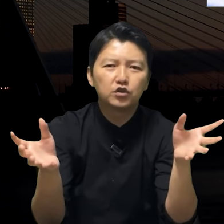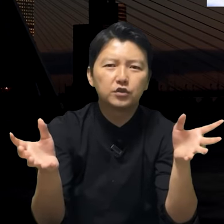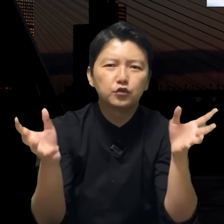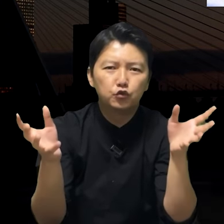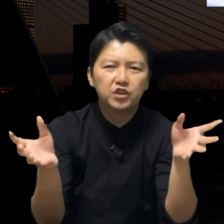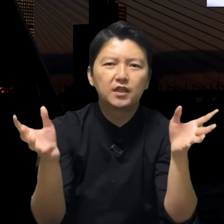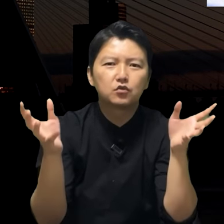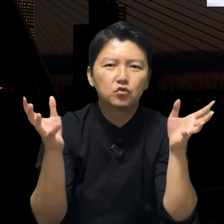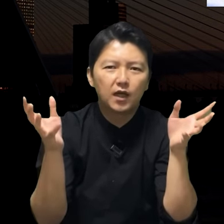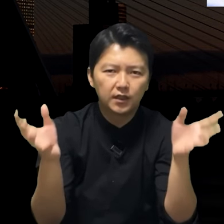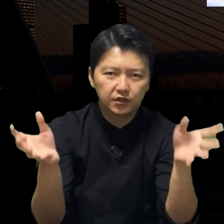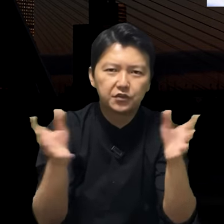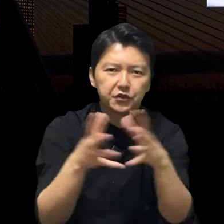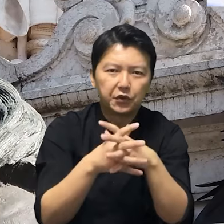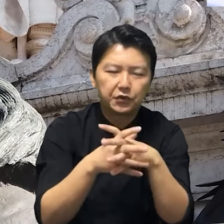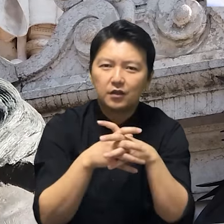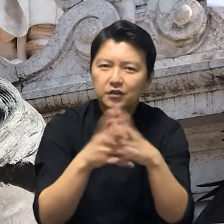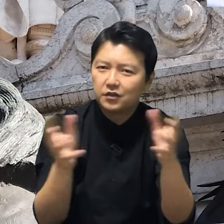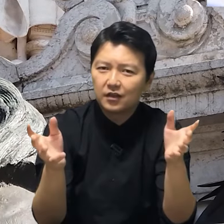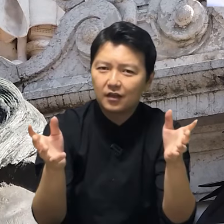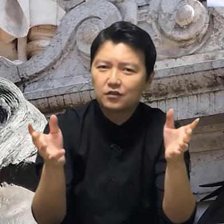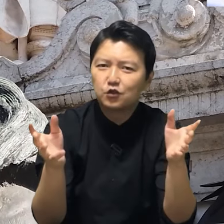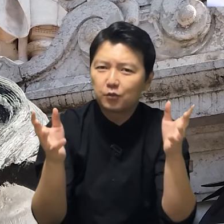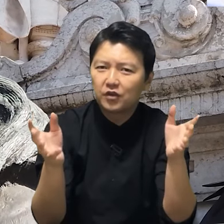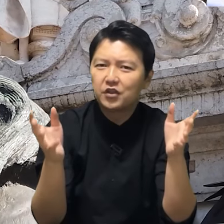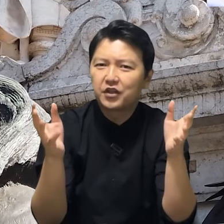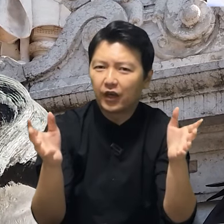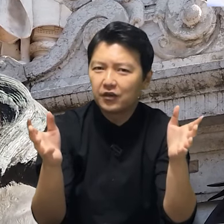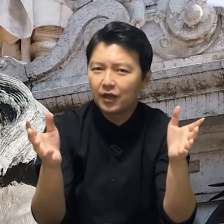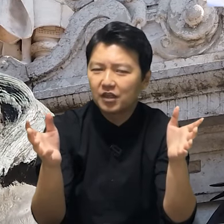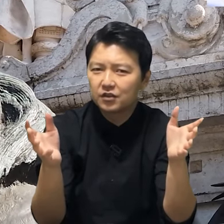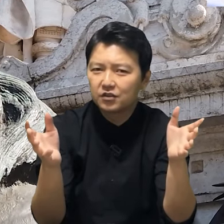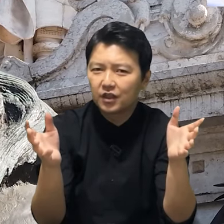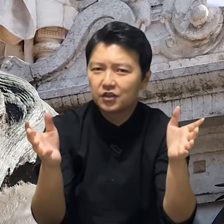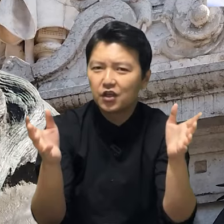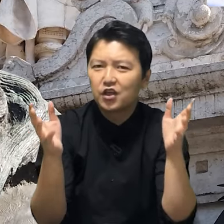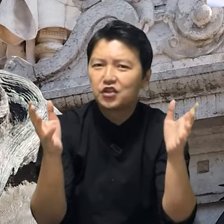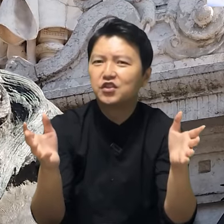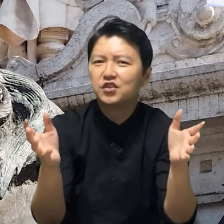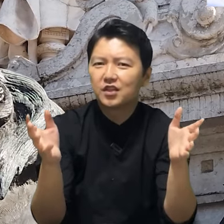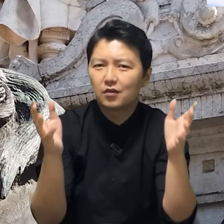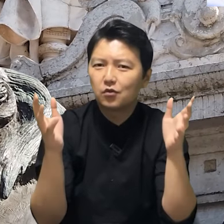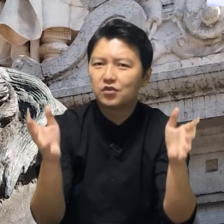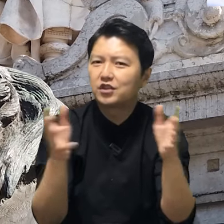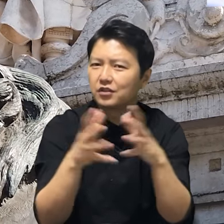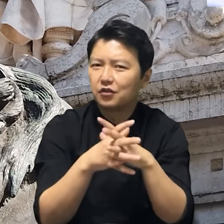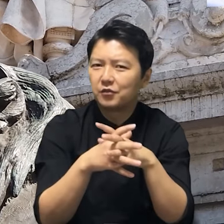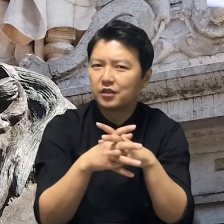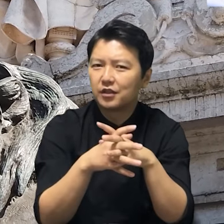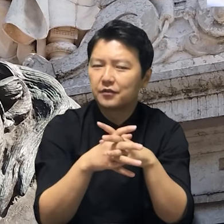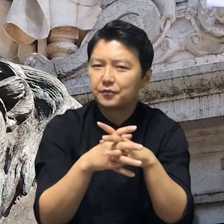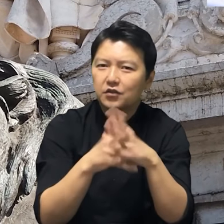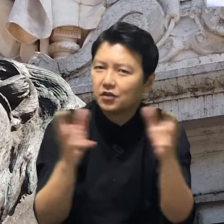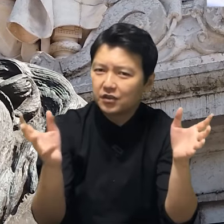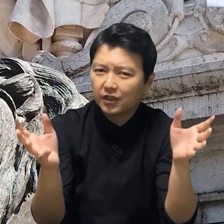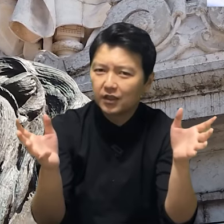조직을 유지할 수가 있었죠. 그러다 등소평이 개혁개방 정책이 진짜로 실현됩니다. 정책이란